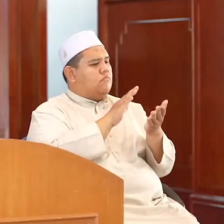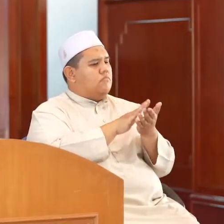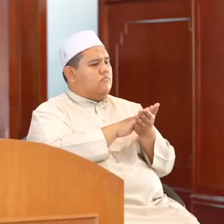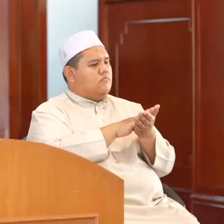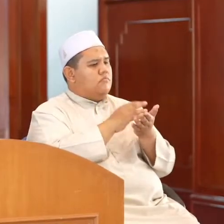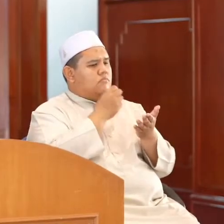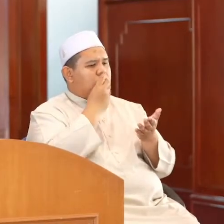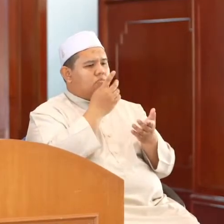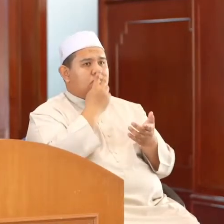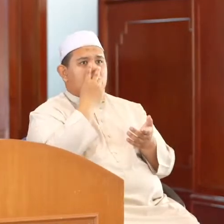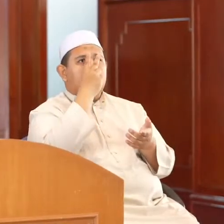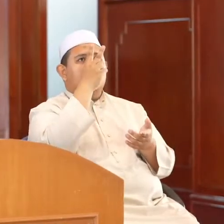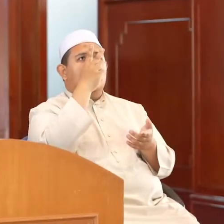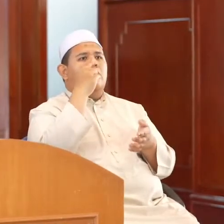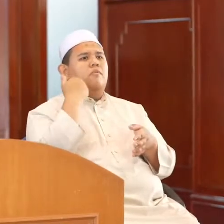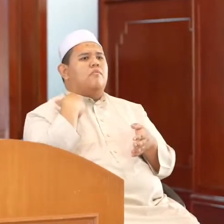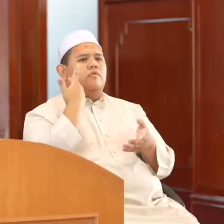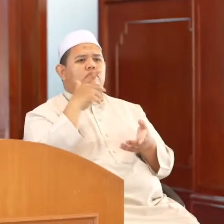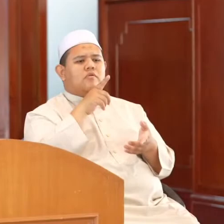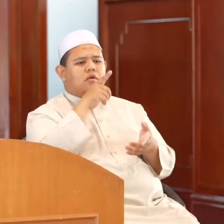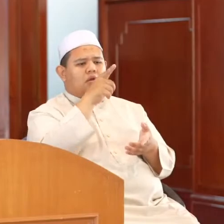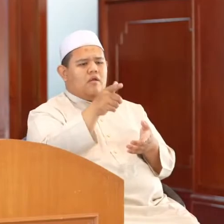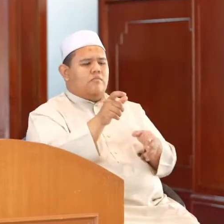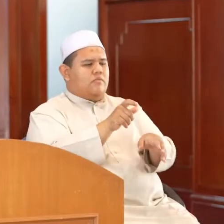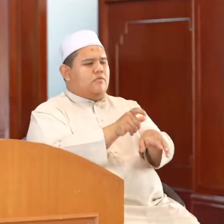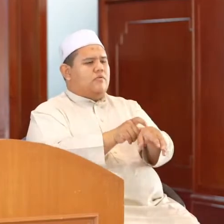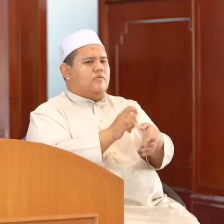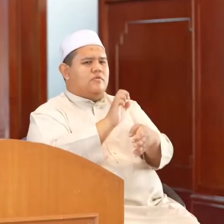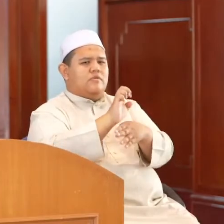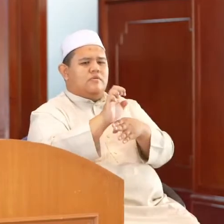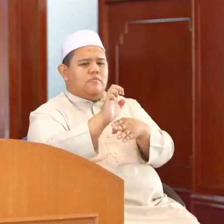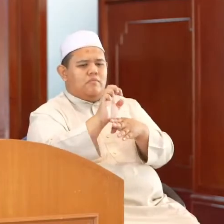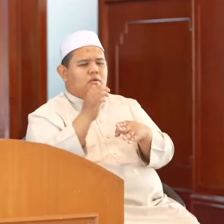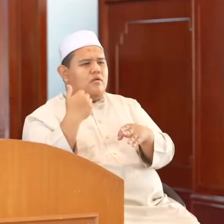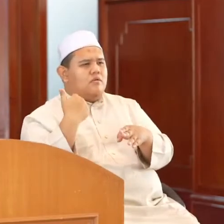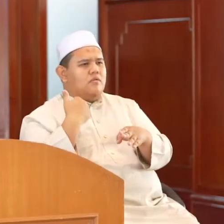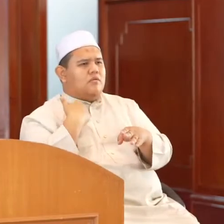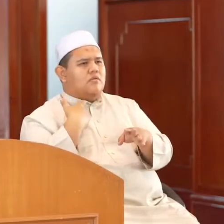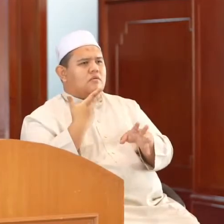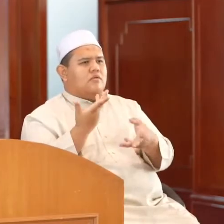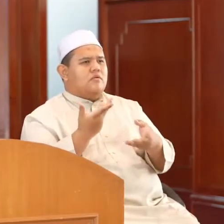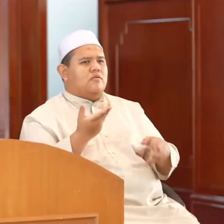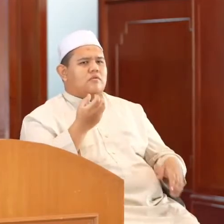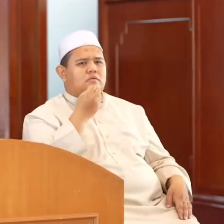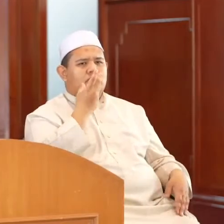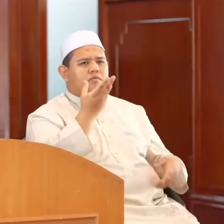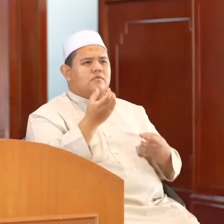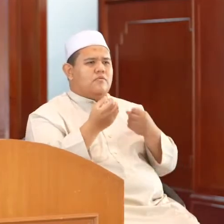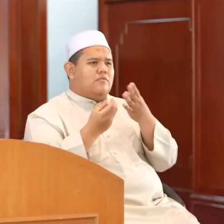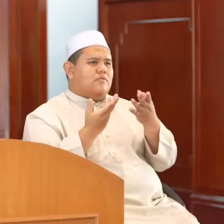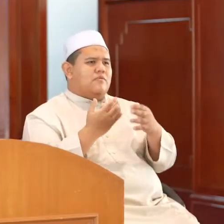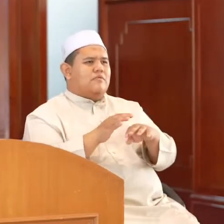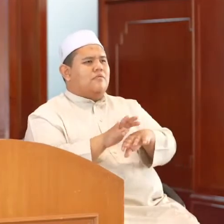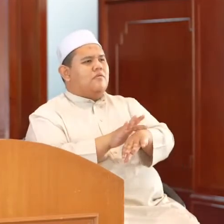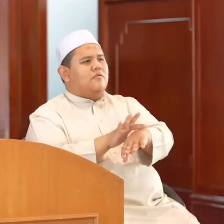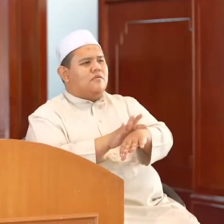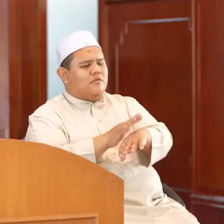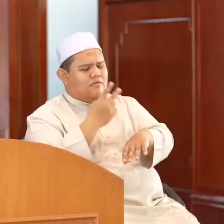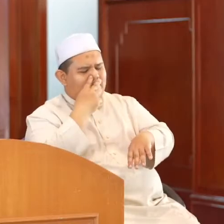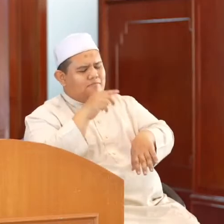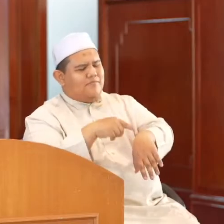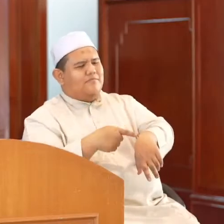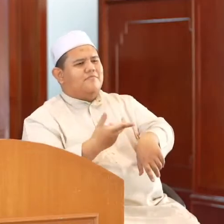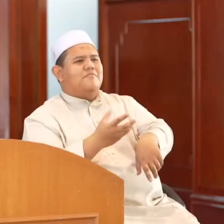bini pun terus nampak lalu. Lama dah mah tak ada. Ibu dia main gosok lengang,